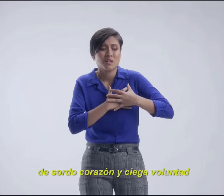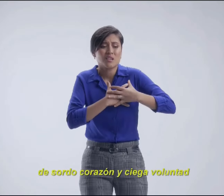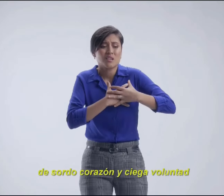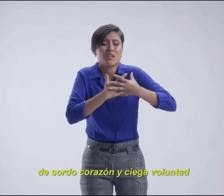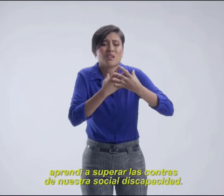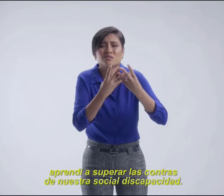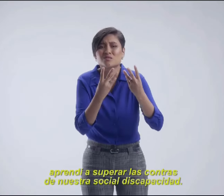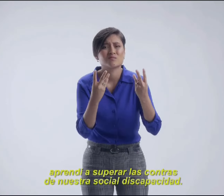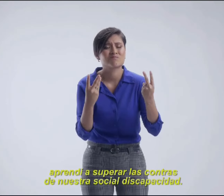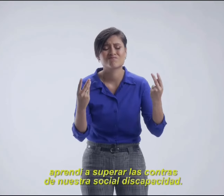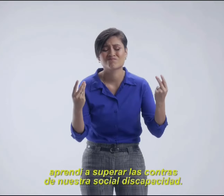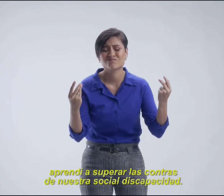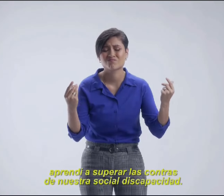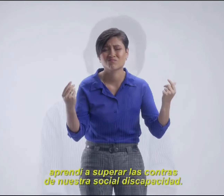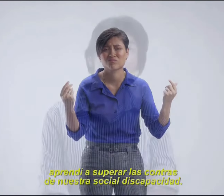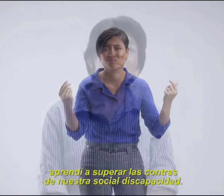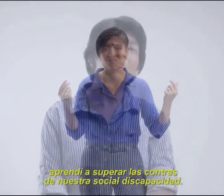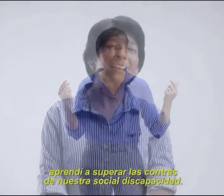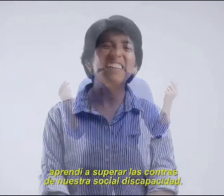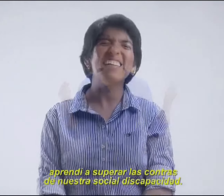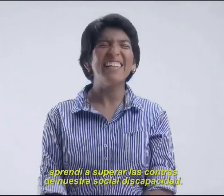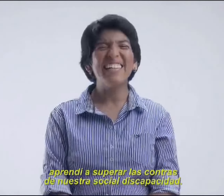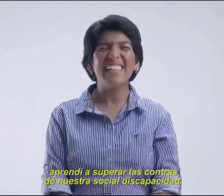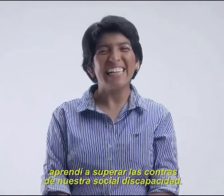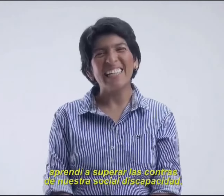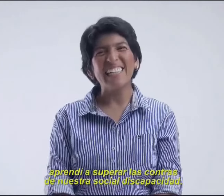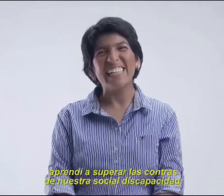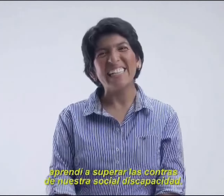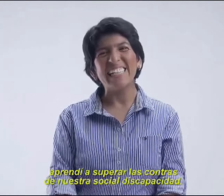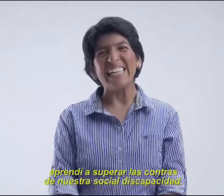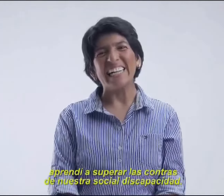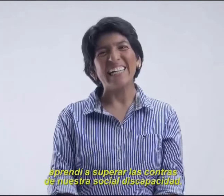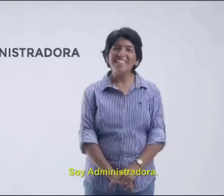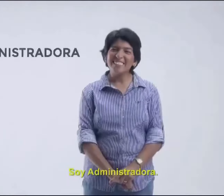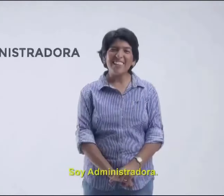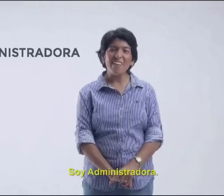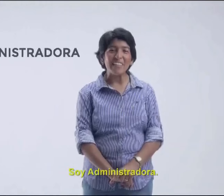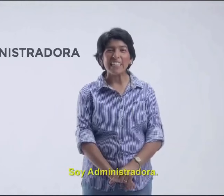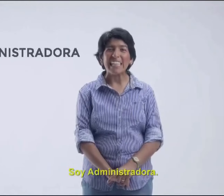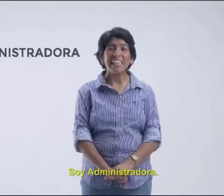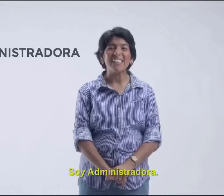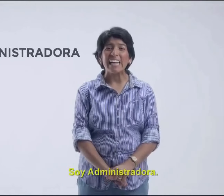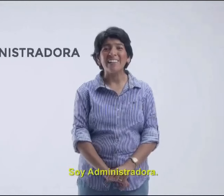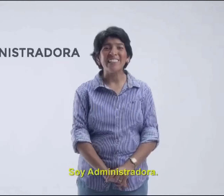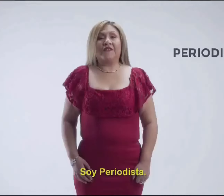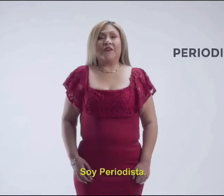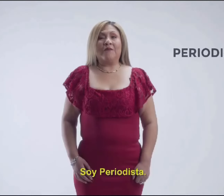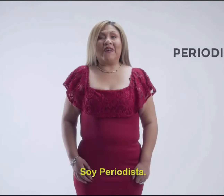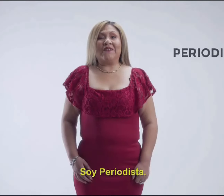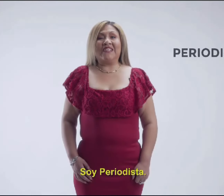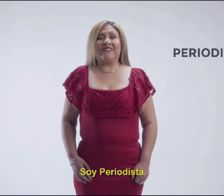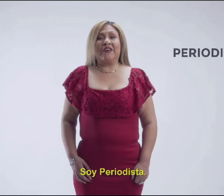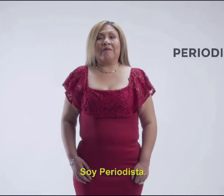y tenemos organizaciones socias, que es CODIP, la Comisión de Damas Invidentes del Perú, donde yo